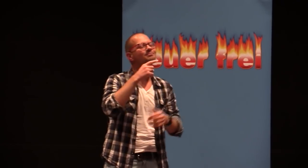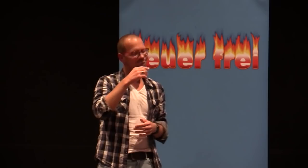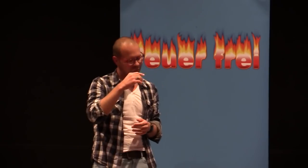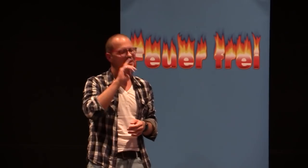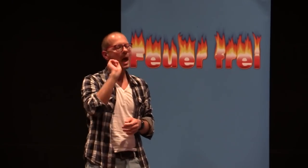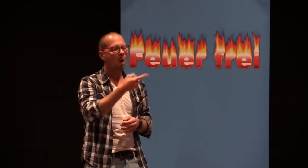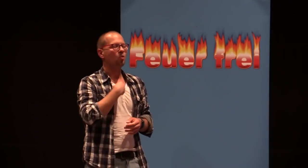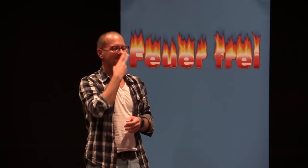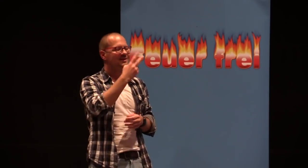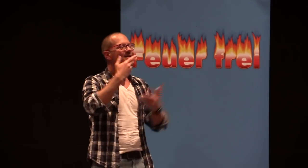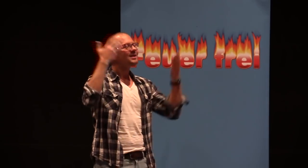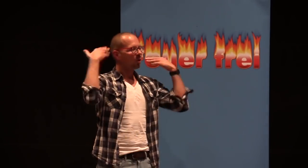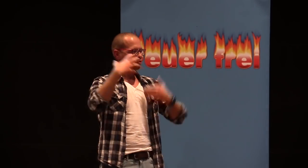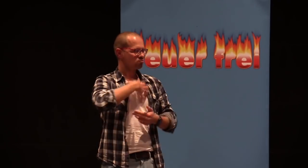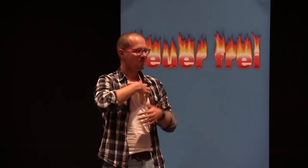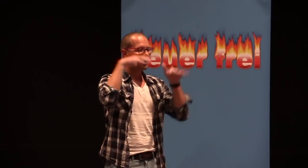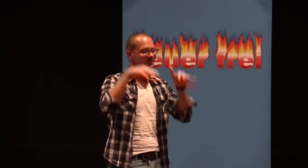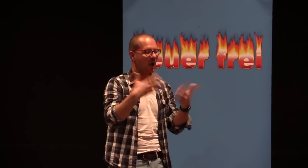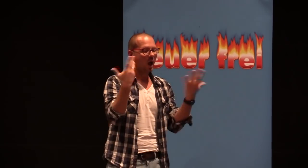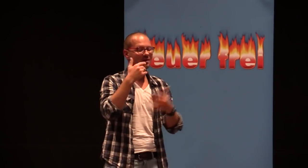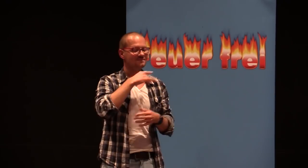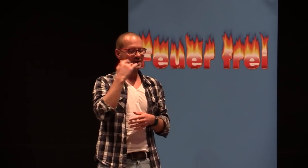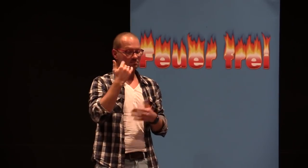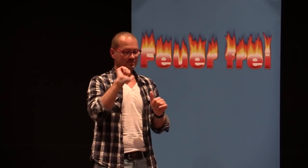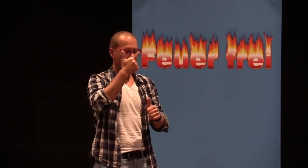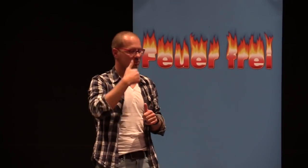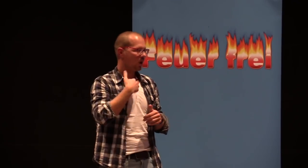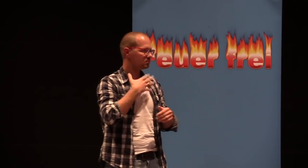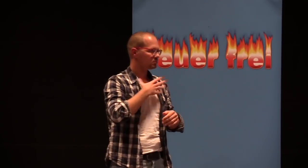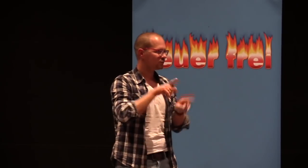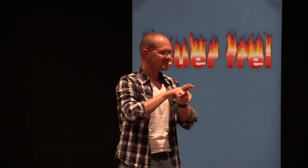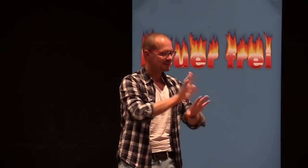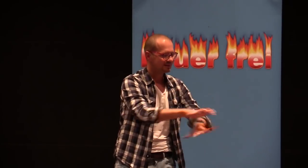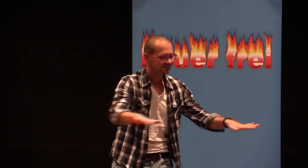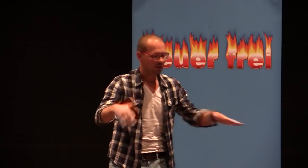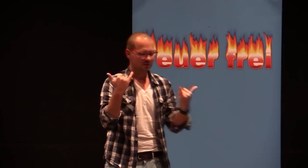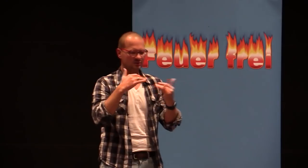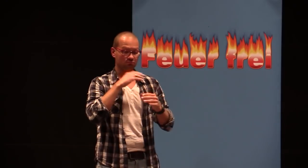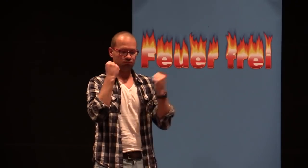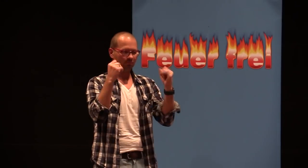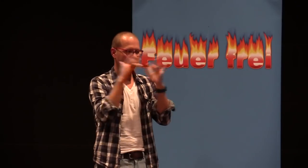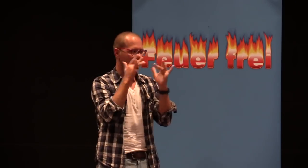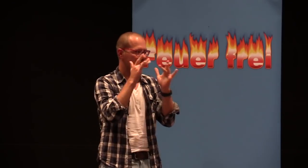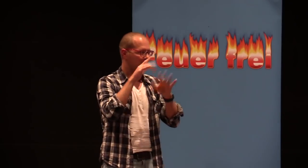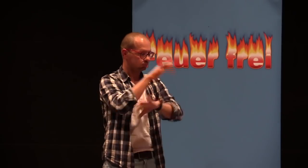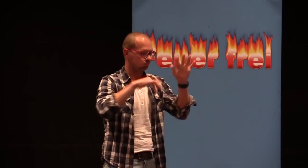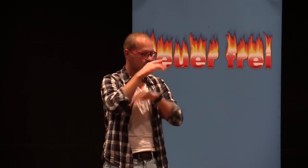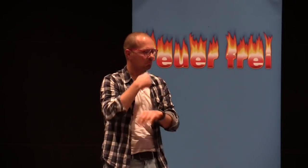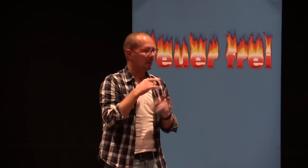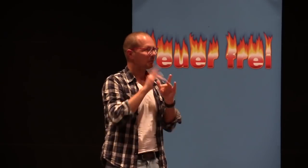technischen Errungenschaften das Vereinsleben einfach eingeschlafen ist, beziehungsweise die Mitgliederzahlen schwinden, weil die Leute einfach ja, sagen, ich